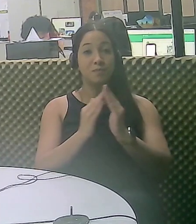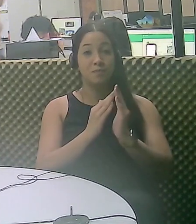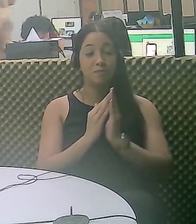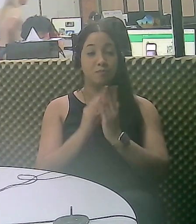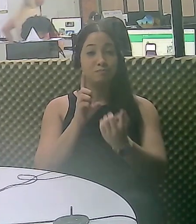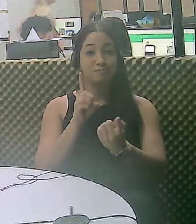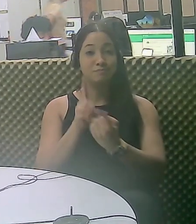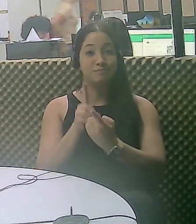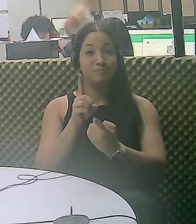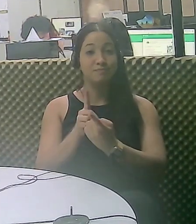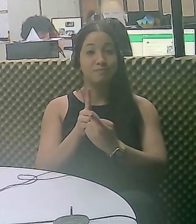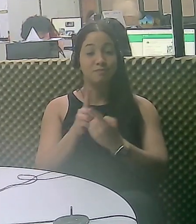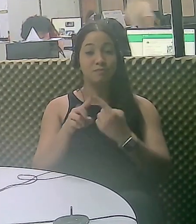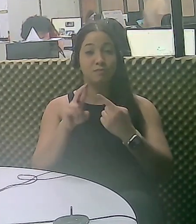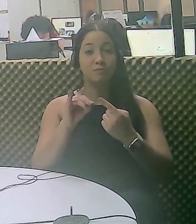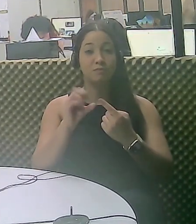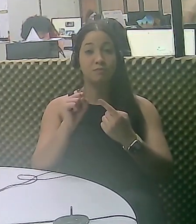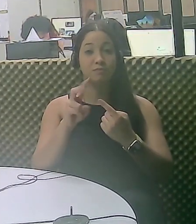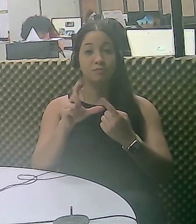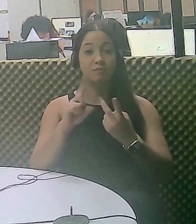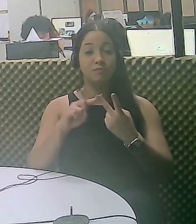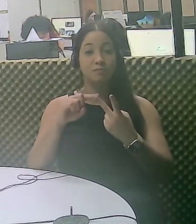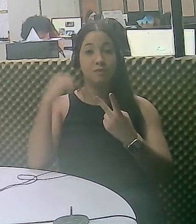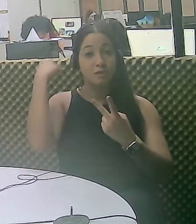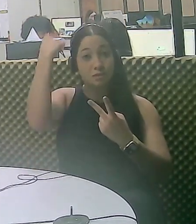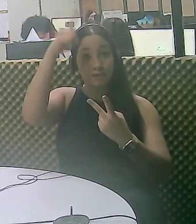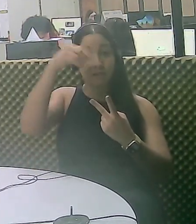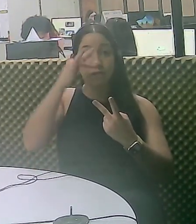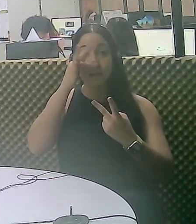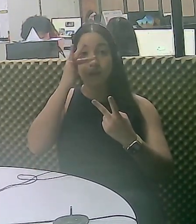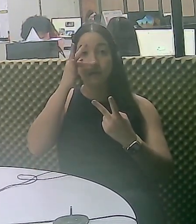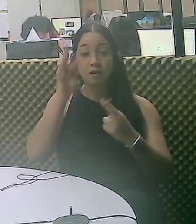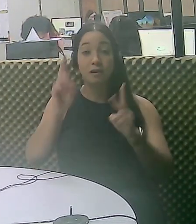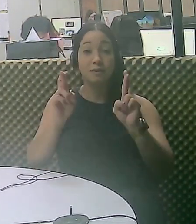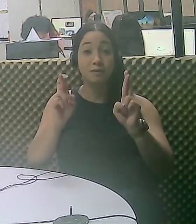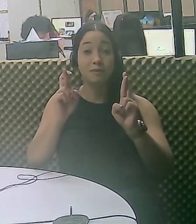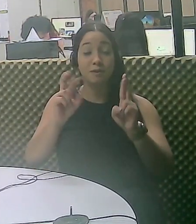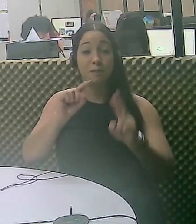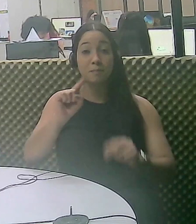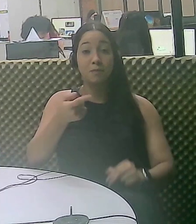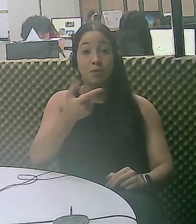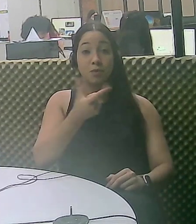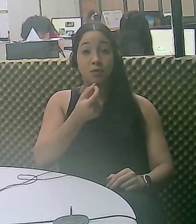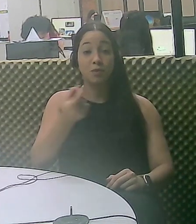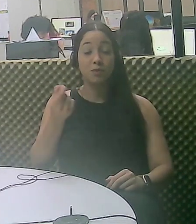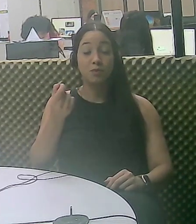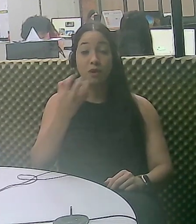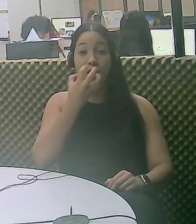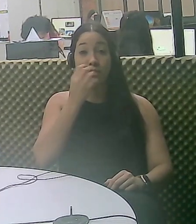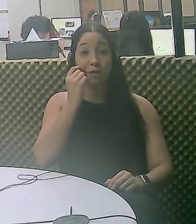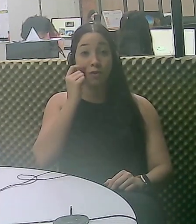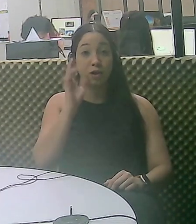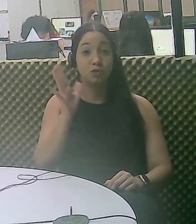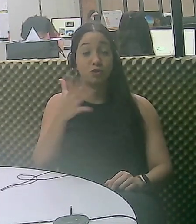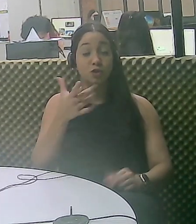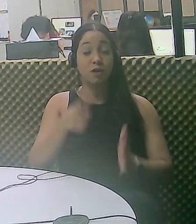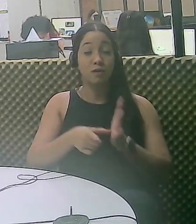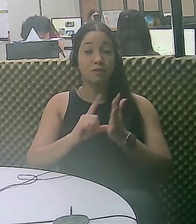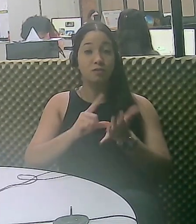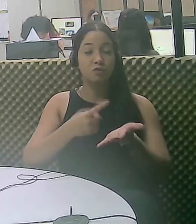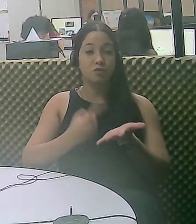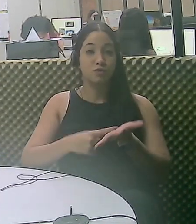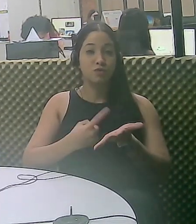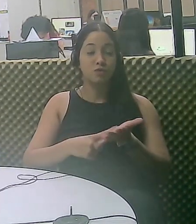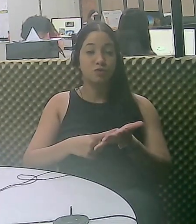sendo atendidos são Roosevelt e o Santa Rosa, e a expectativa é de atender 1.200 animais que já tiveram o